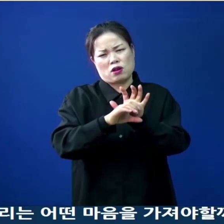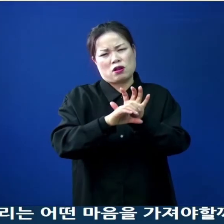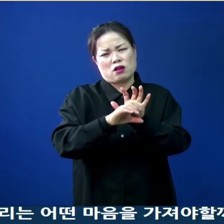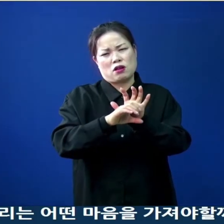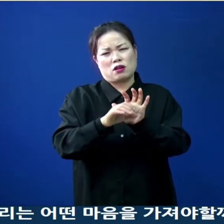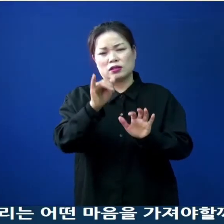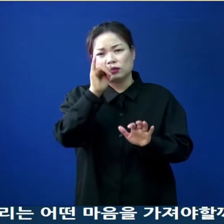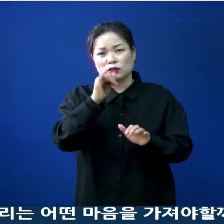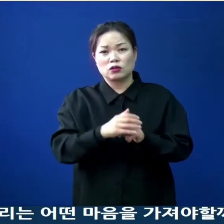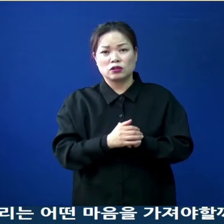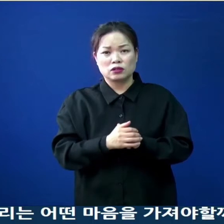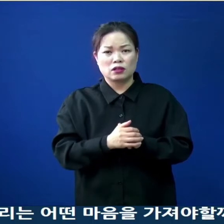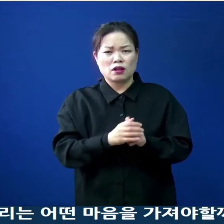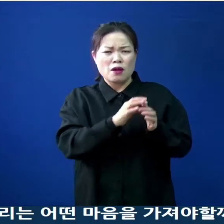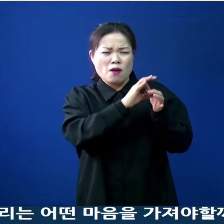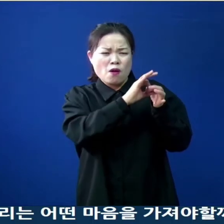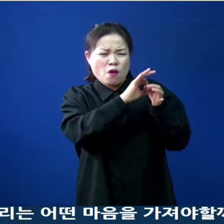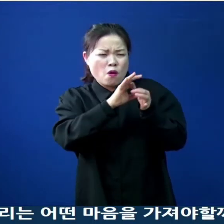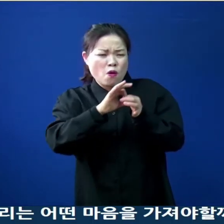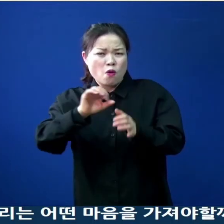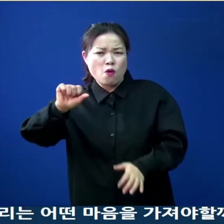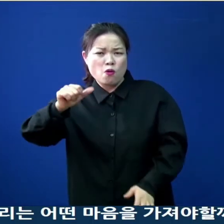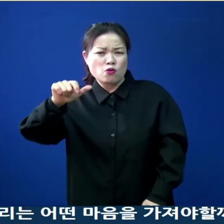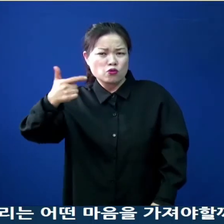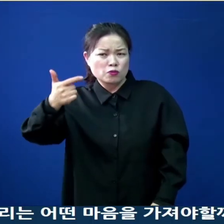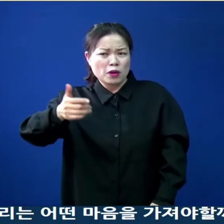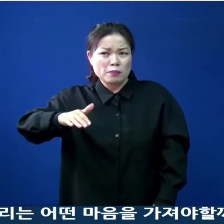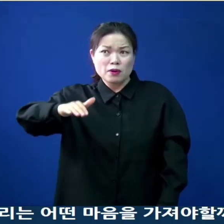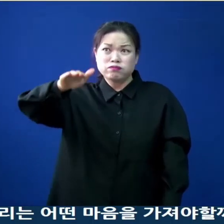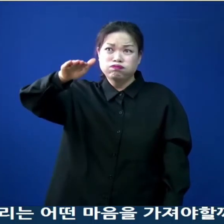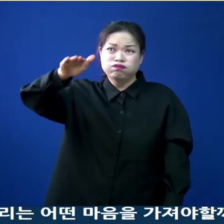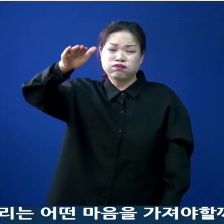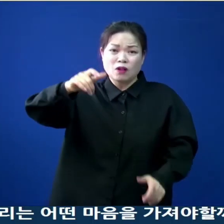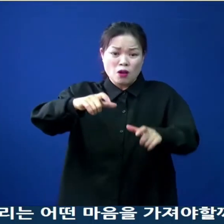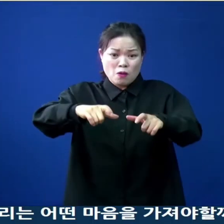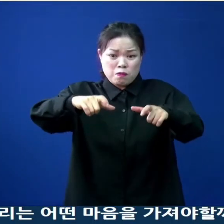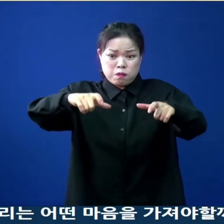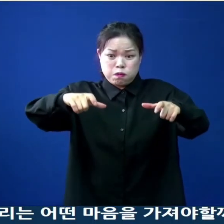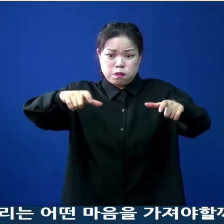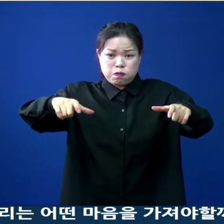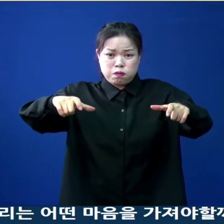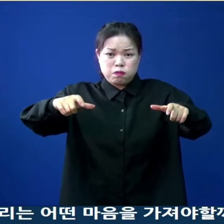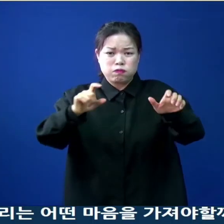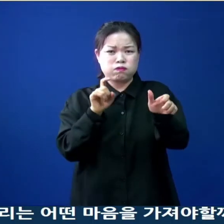있습니다. 연일 500~600명을 상회하는 많은 숫자의 보고를 우리는 듣고 있습니다. 오늘만